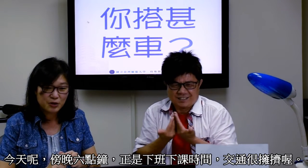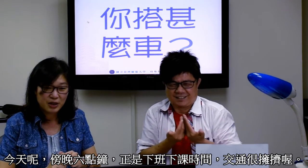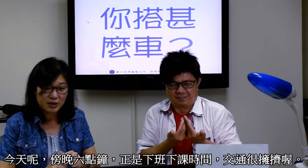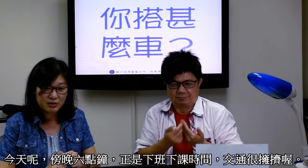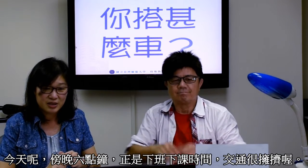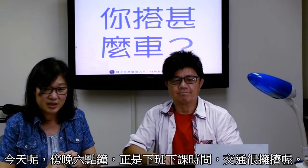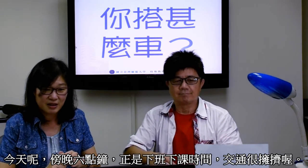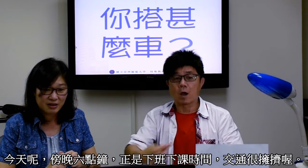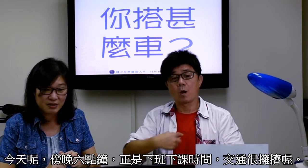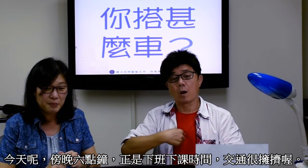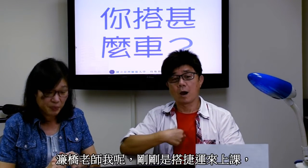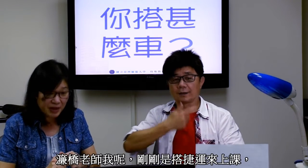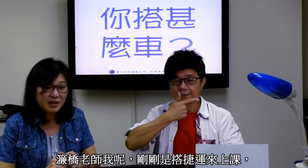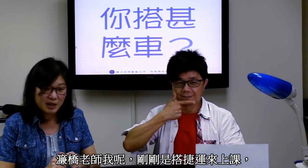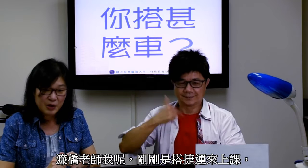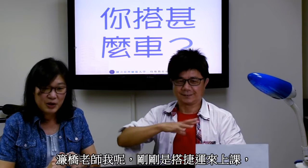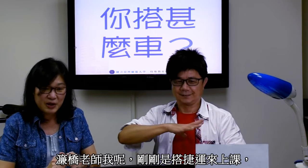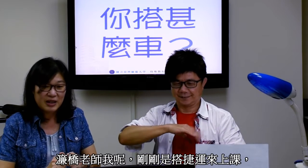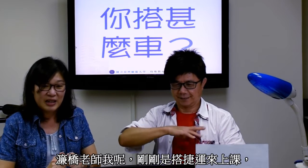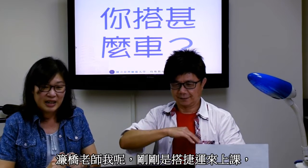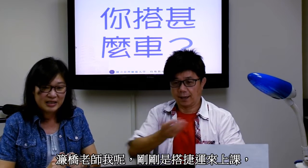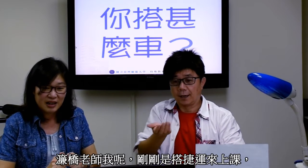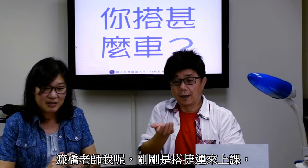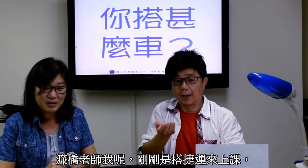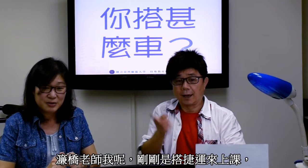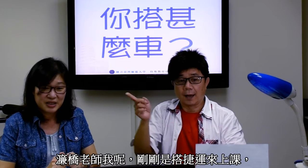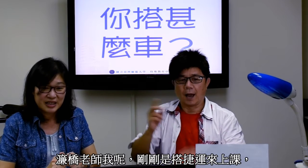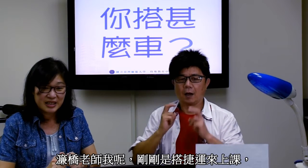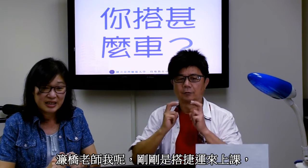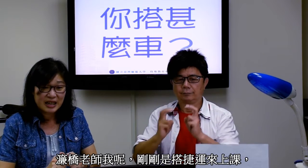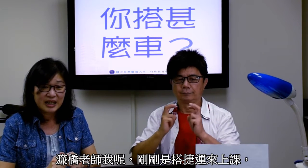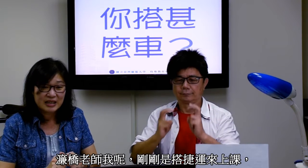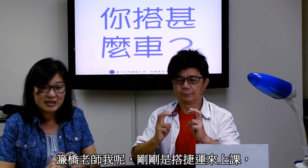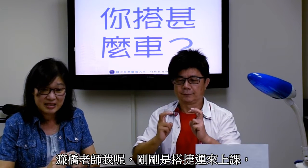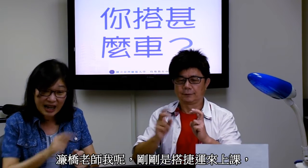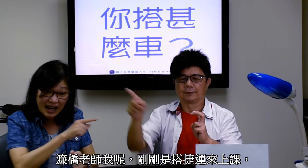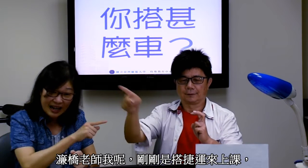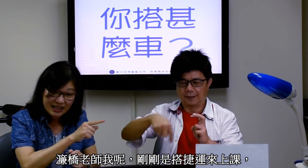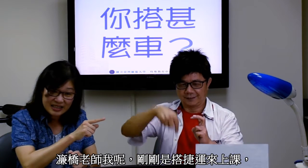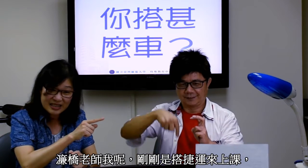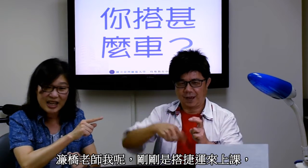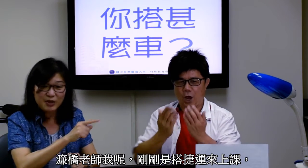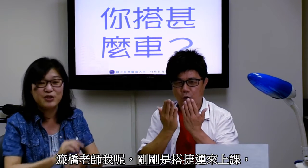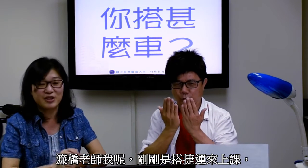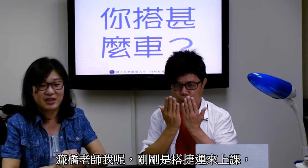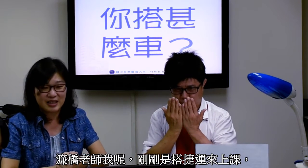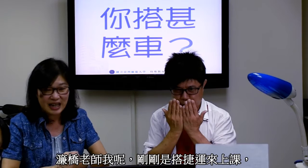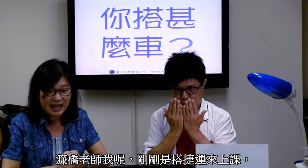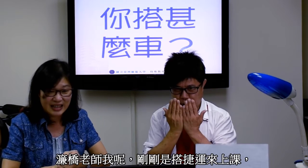很拥挤哦。连桥老师，我呢刚刚是搭捷运来